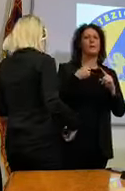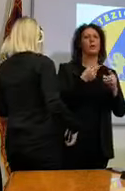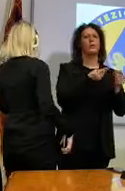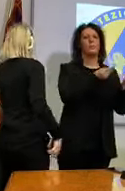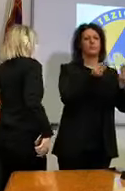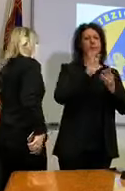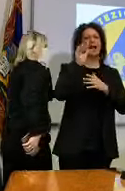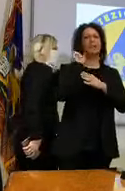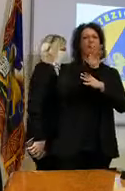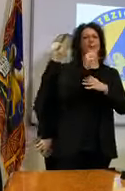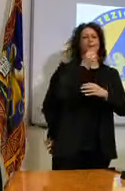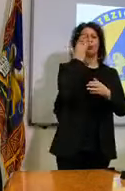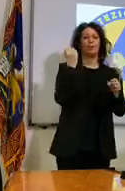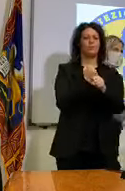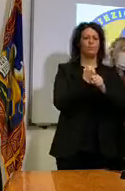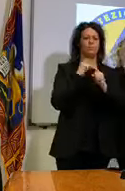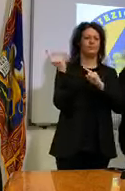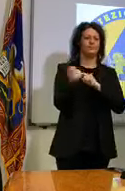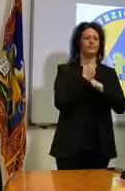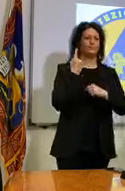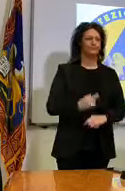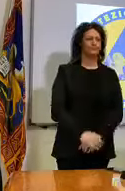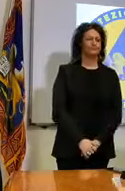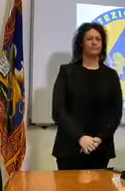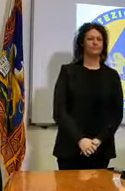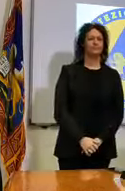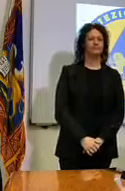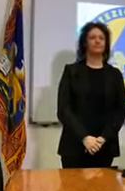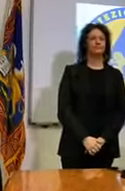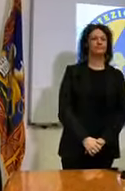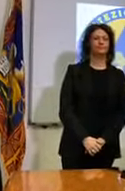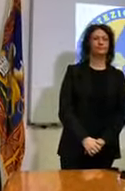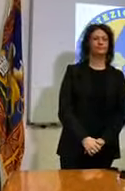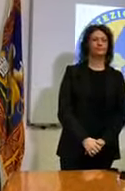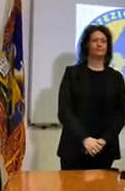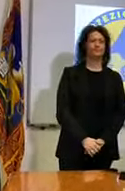disegnare. Grazie. Buon lavoro. Grazie.